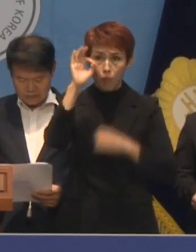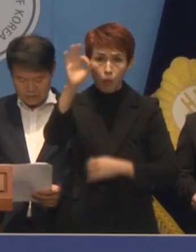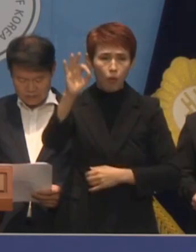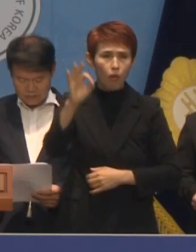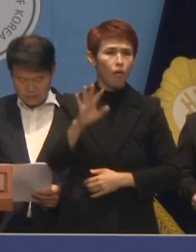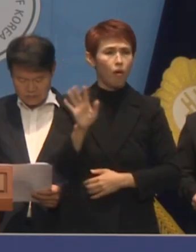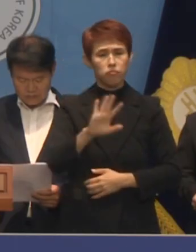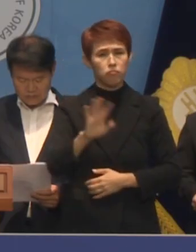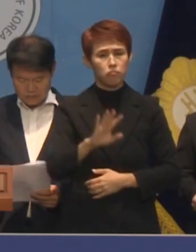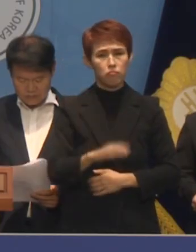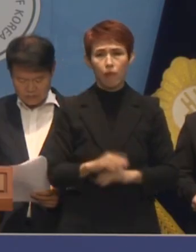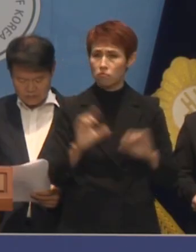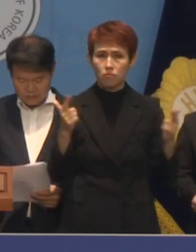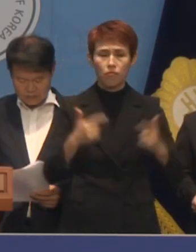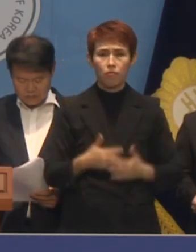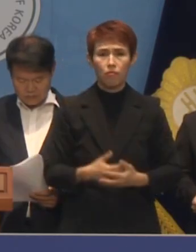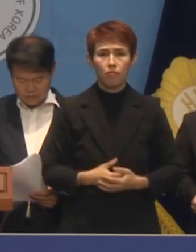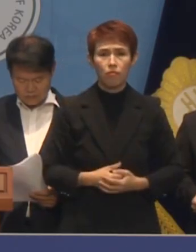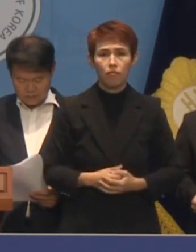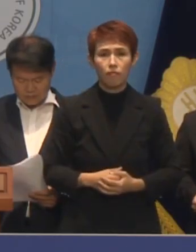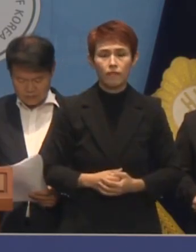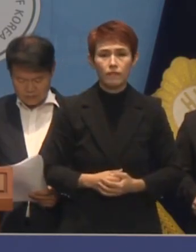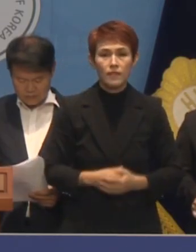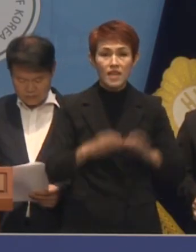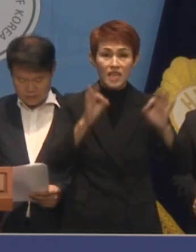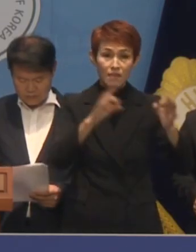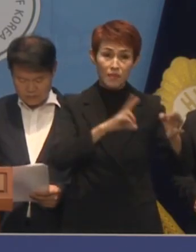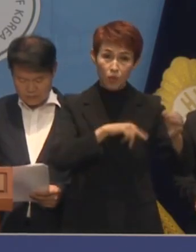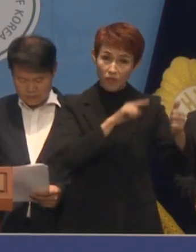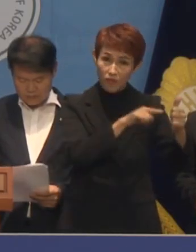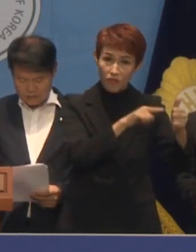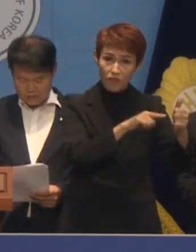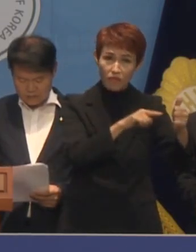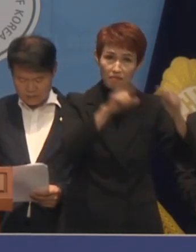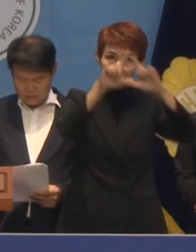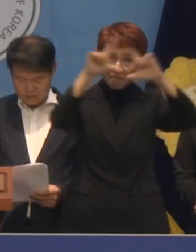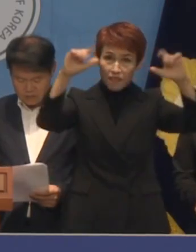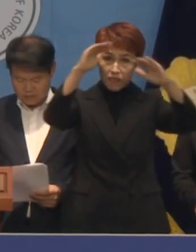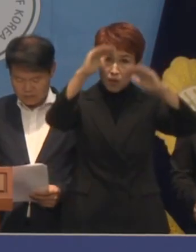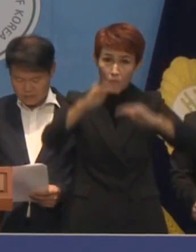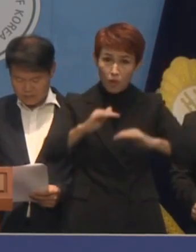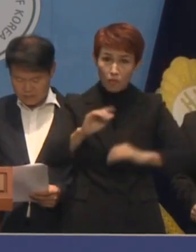그렇지 않습니다. 김영배 의원의